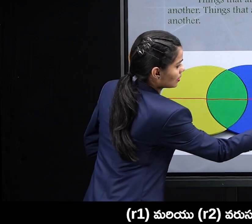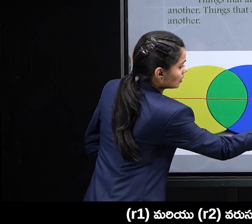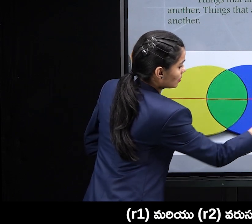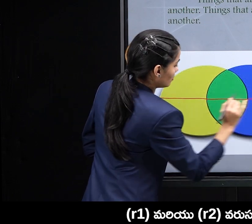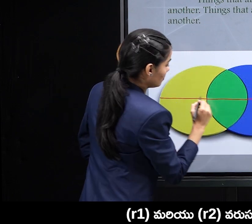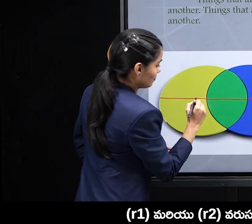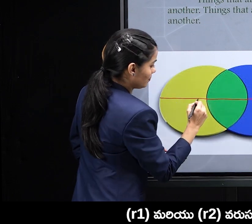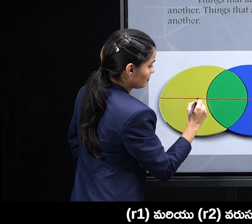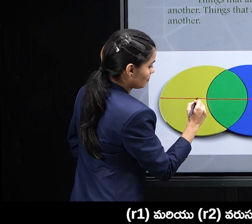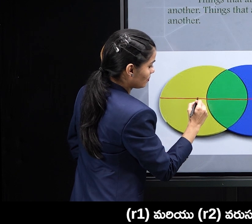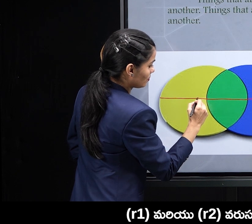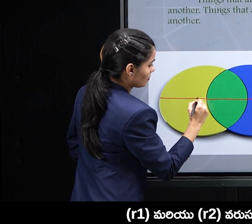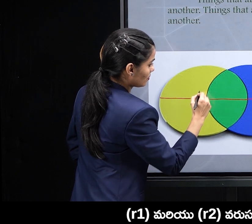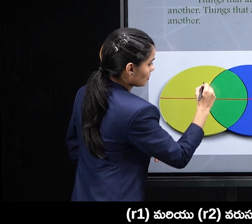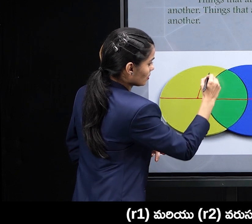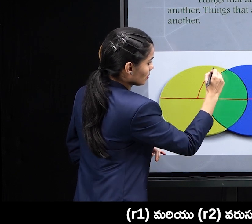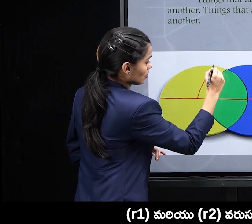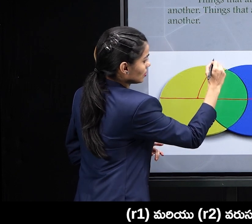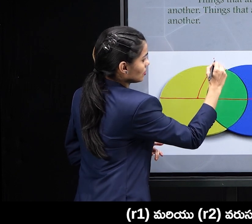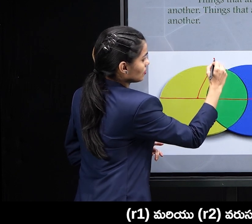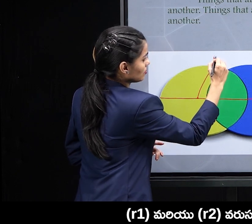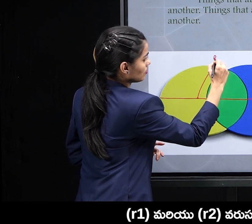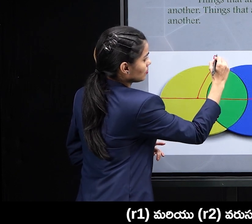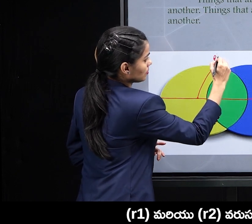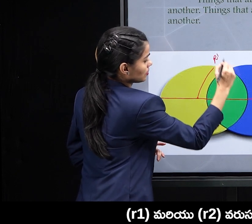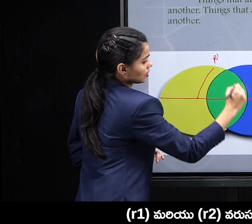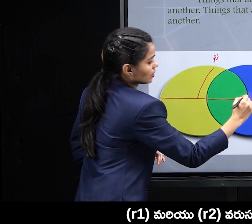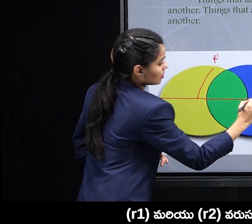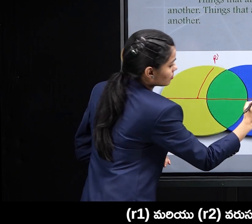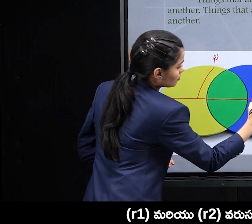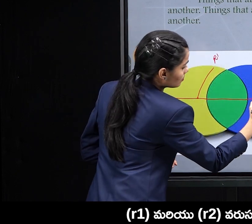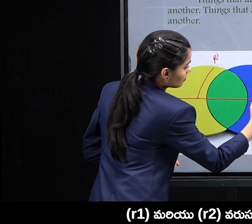வருசக D1 மரியு D2 வண்டி வியாசாலத்து